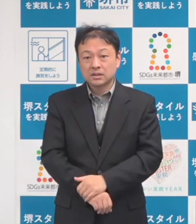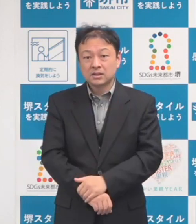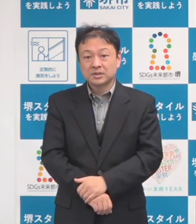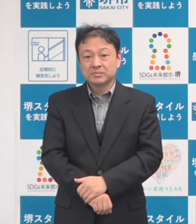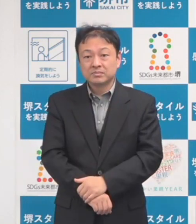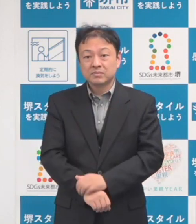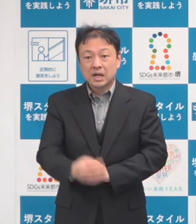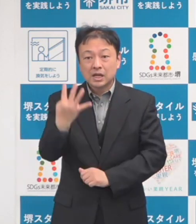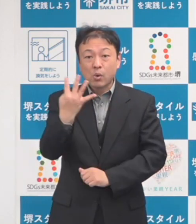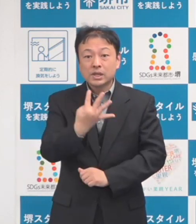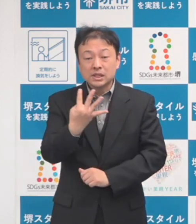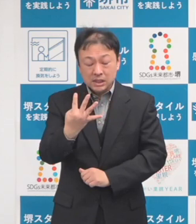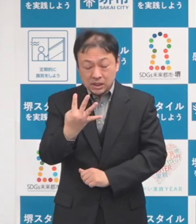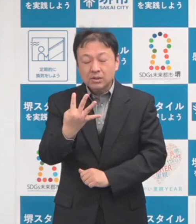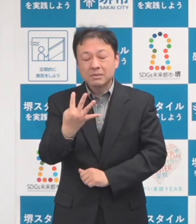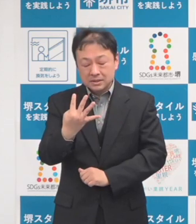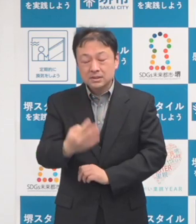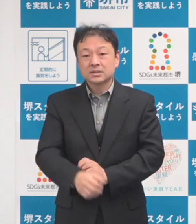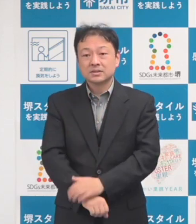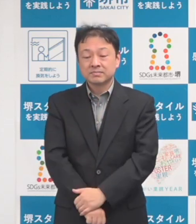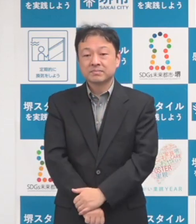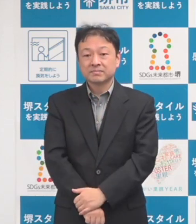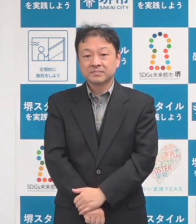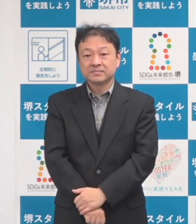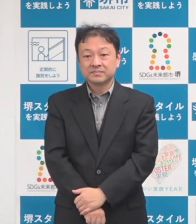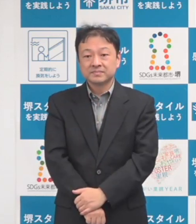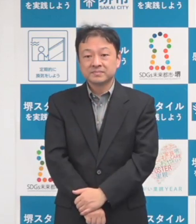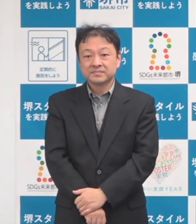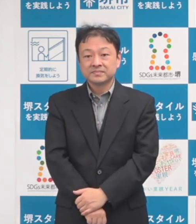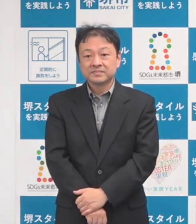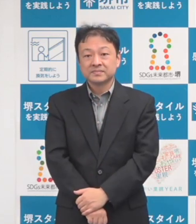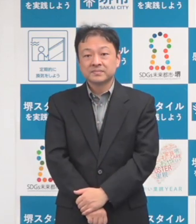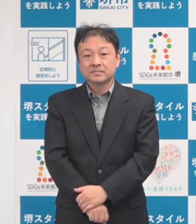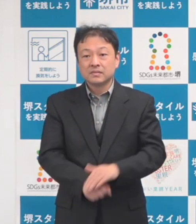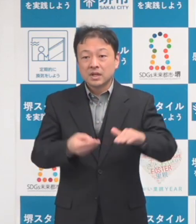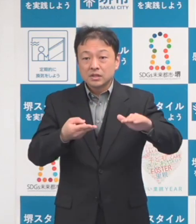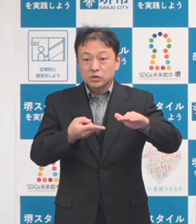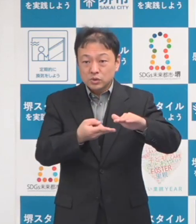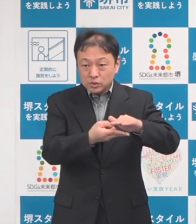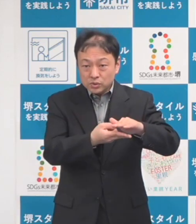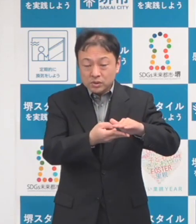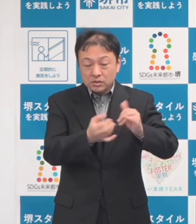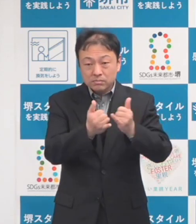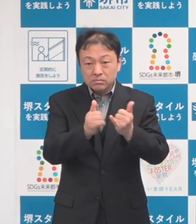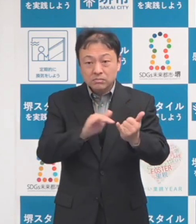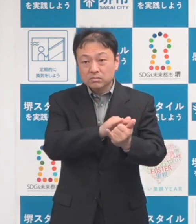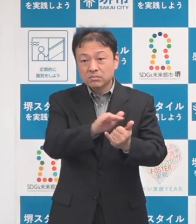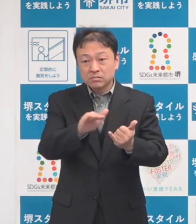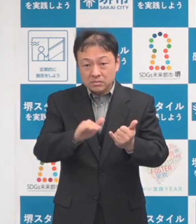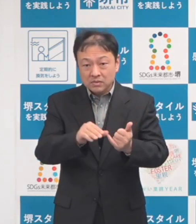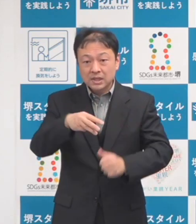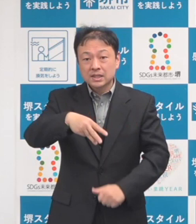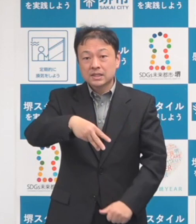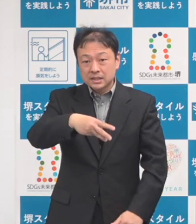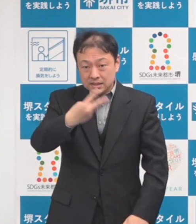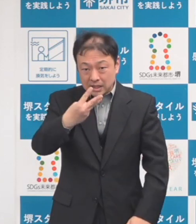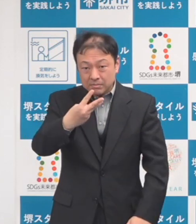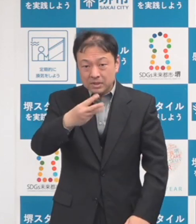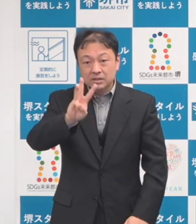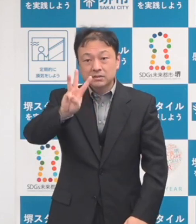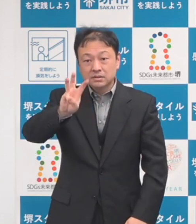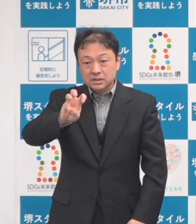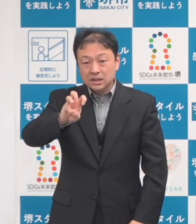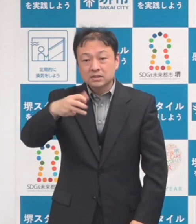日現在で4人の方がおられます。そして入院されている方につきましては338